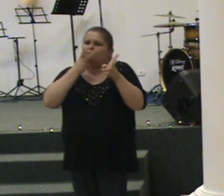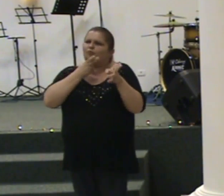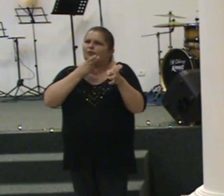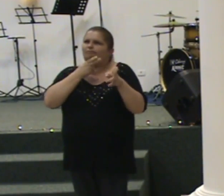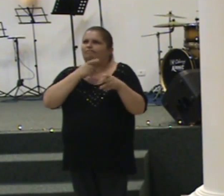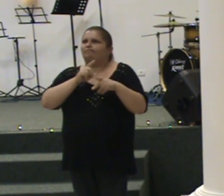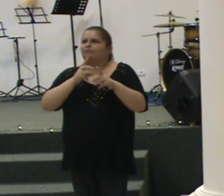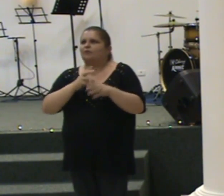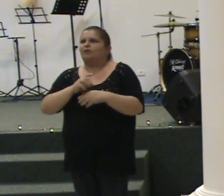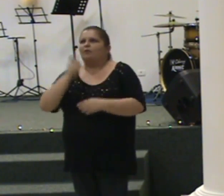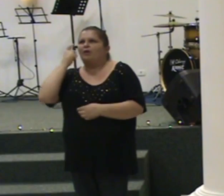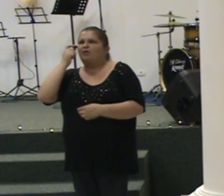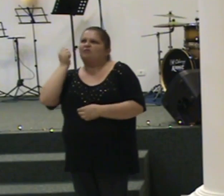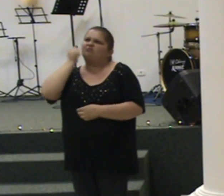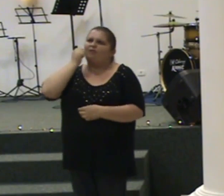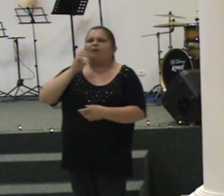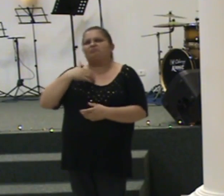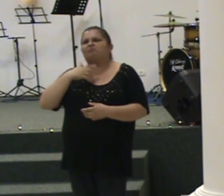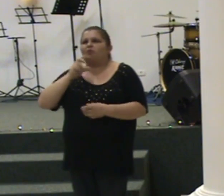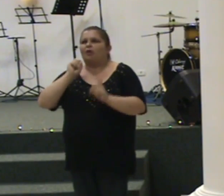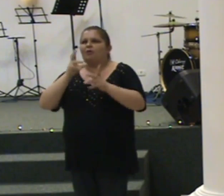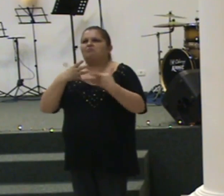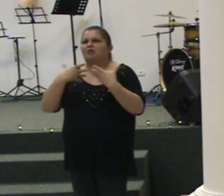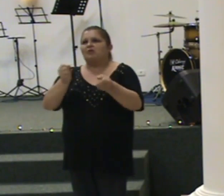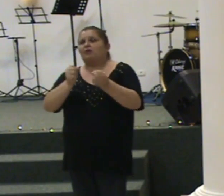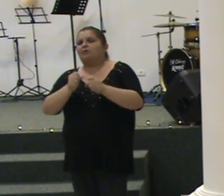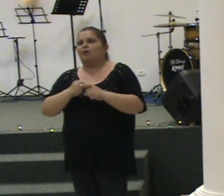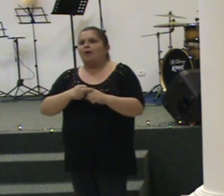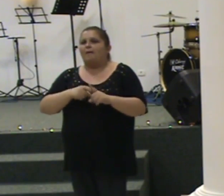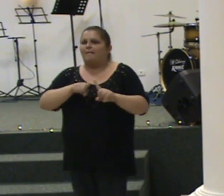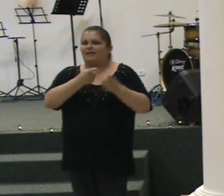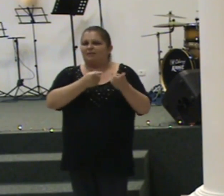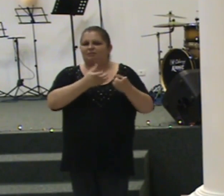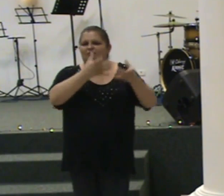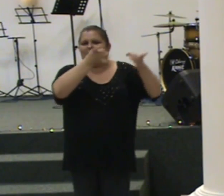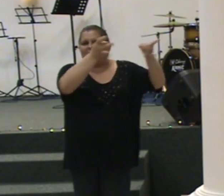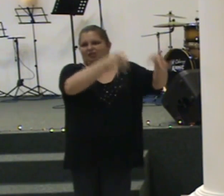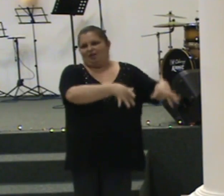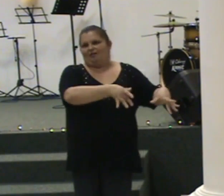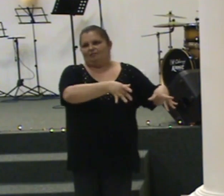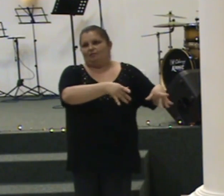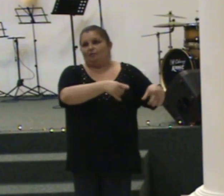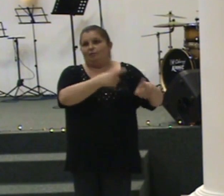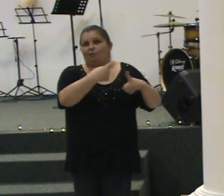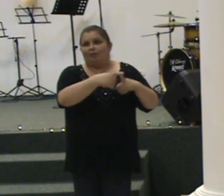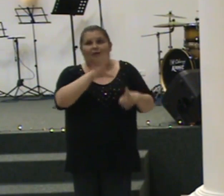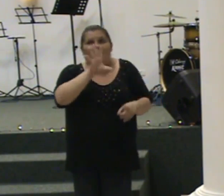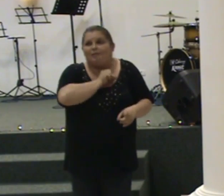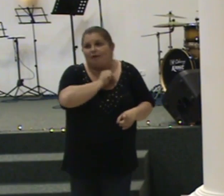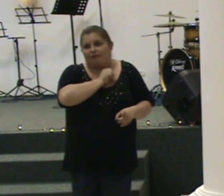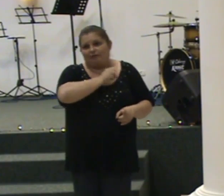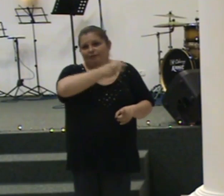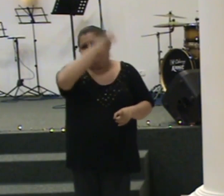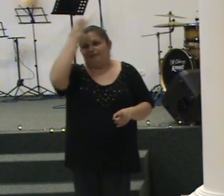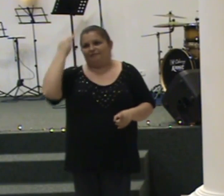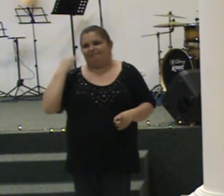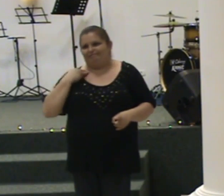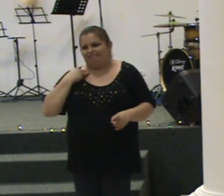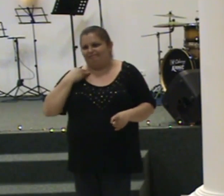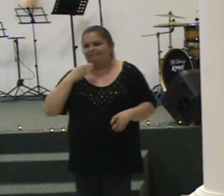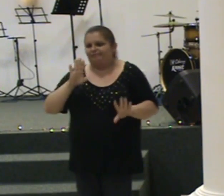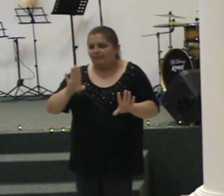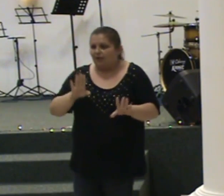noiva, ser passado por sem vergonha, mas para não desonrar Maria, porque ele amava Maria. Mas de